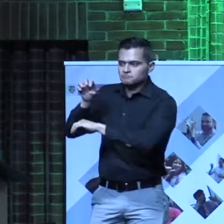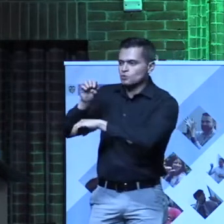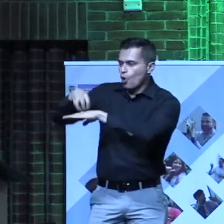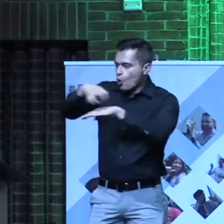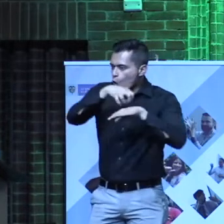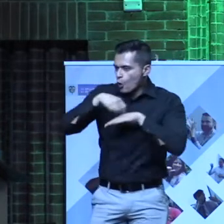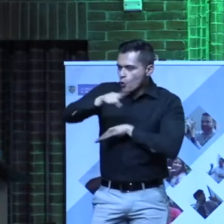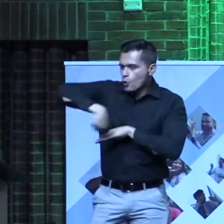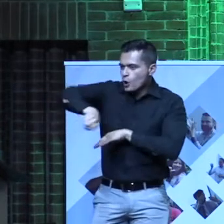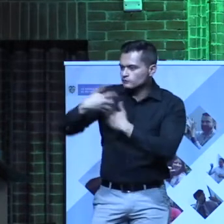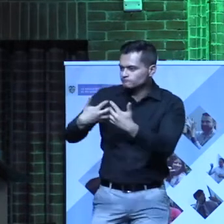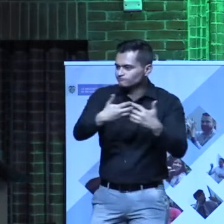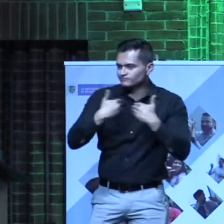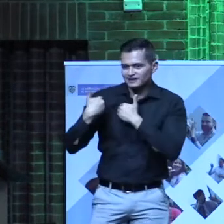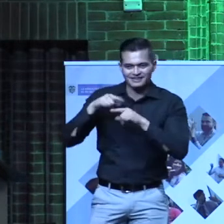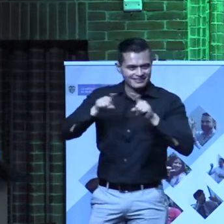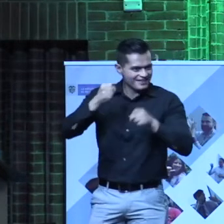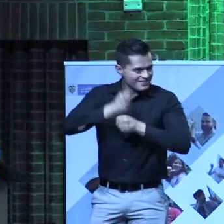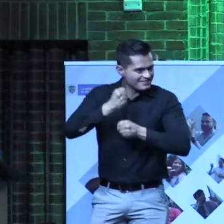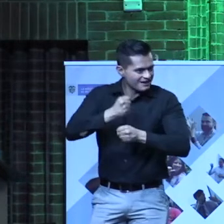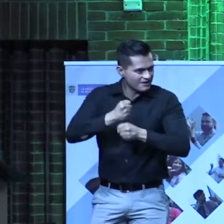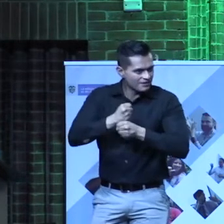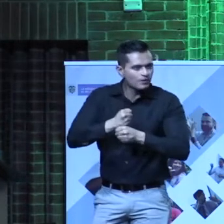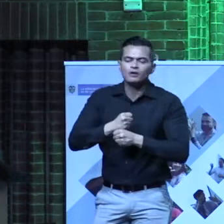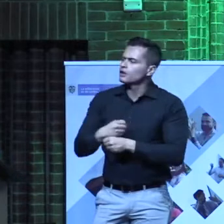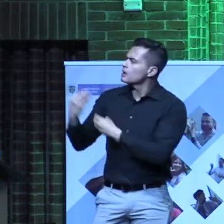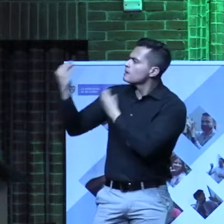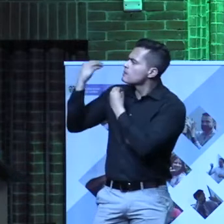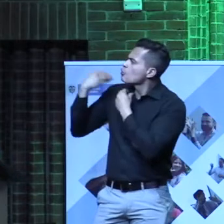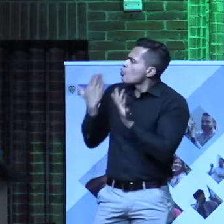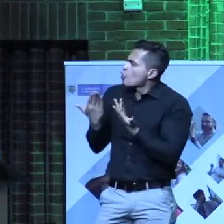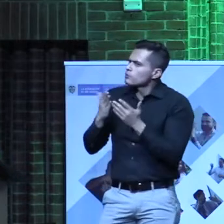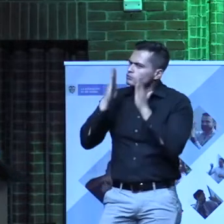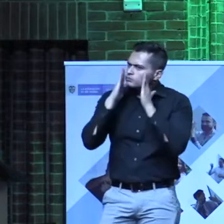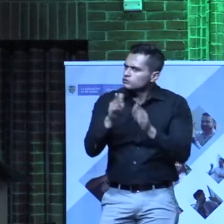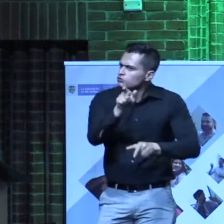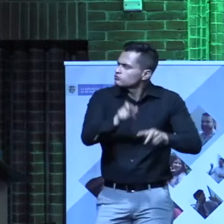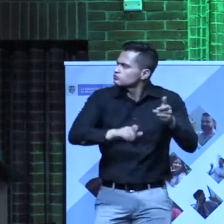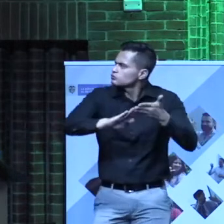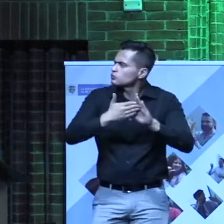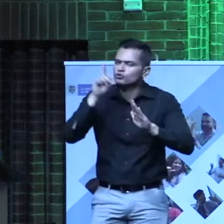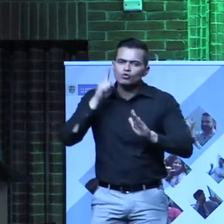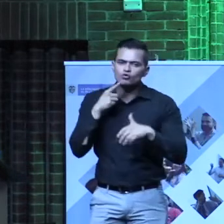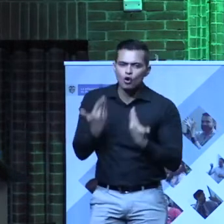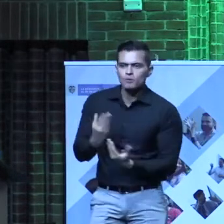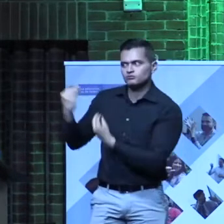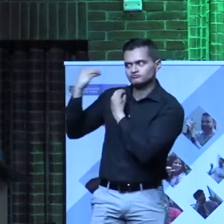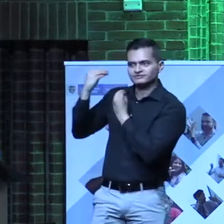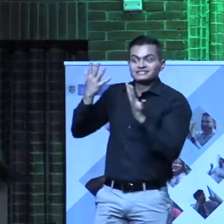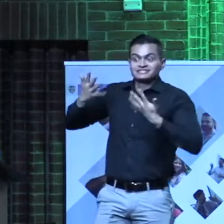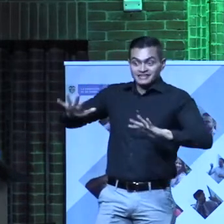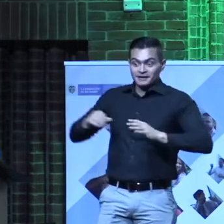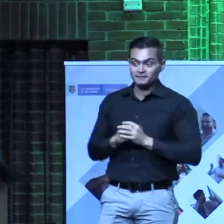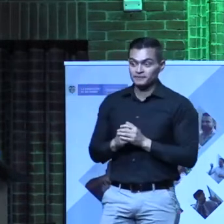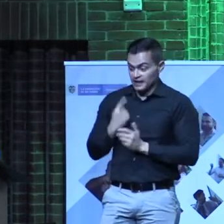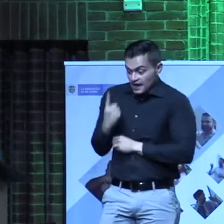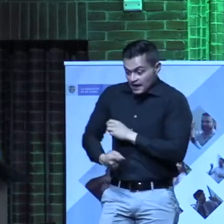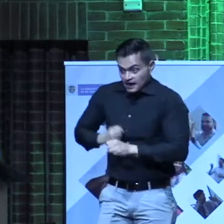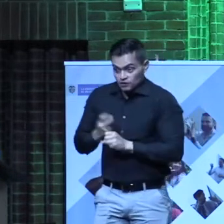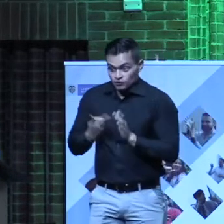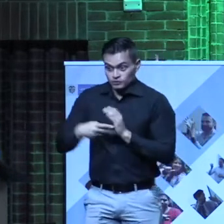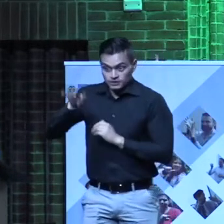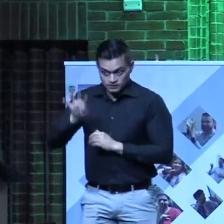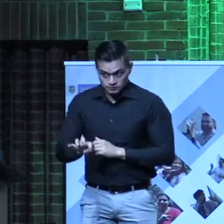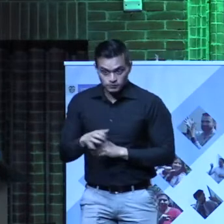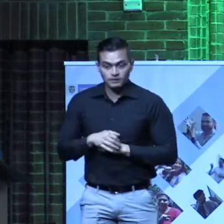nacional en estrategias de atención a población con discapacidad auditiva. El INSOR este año nos